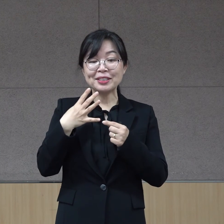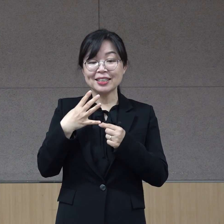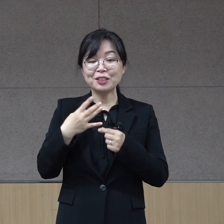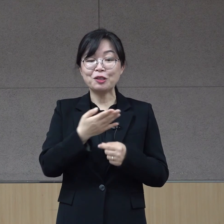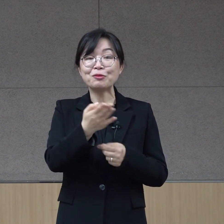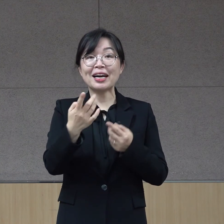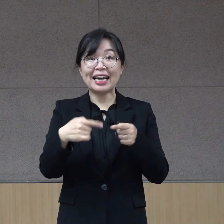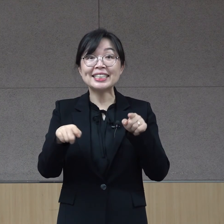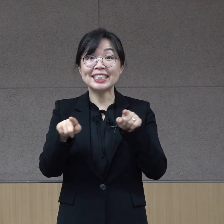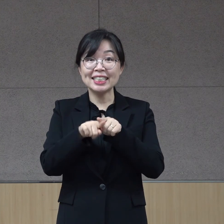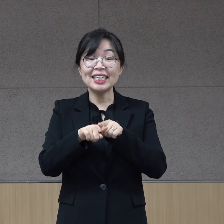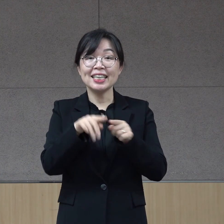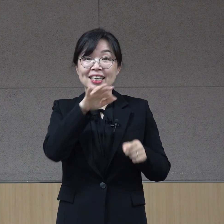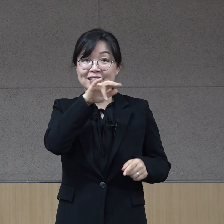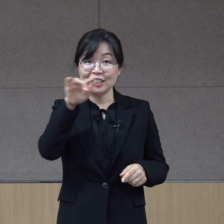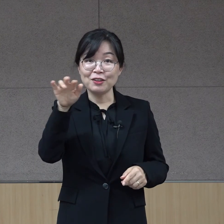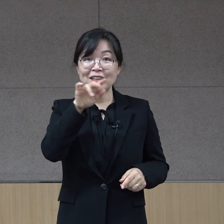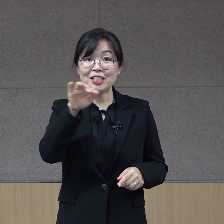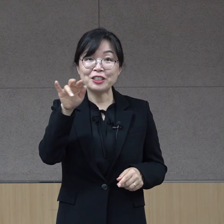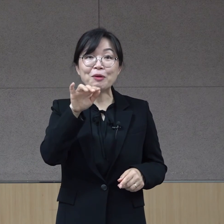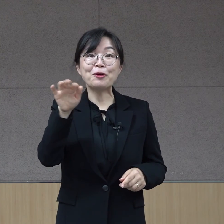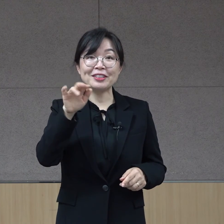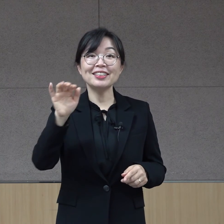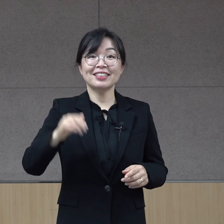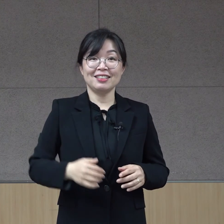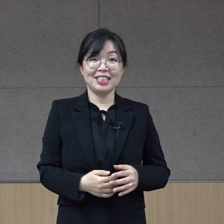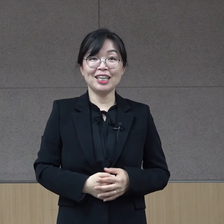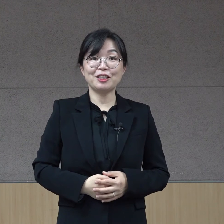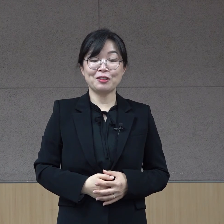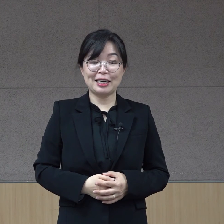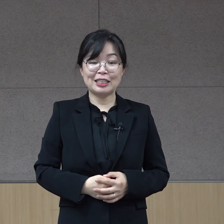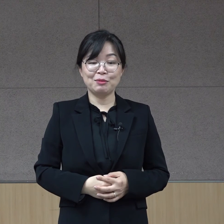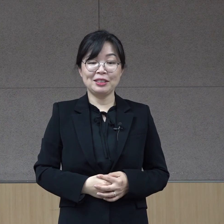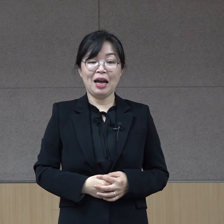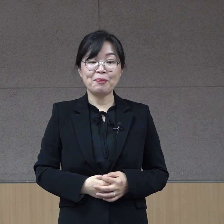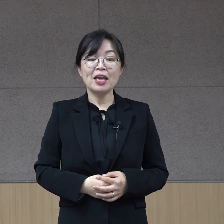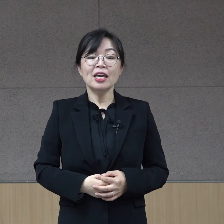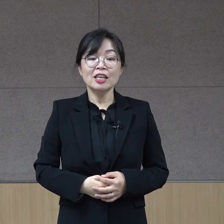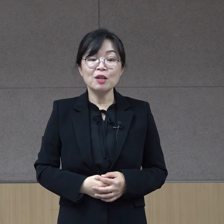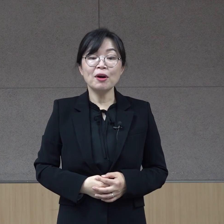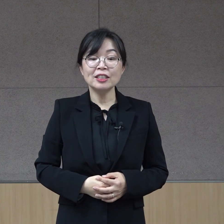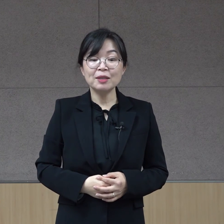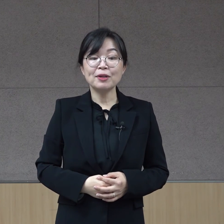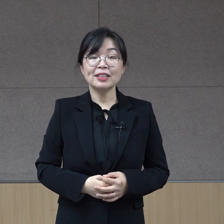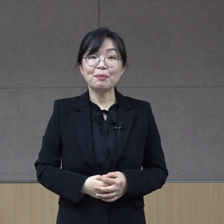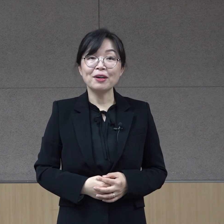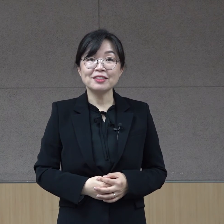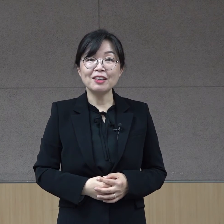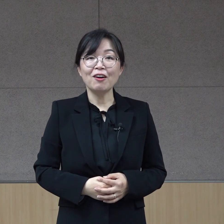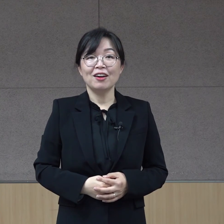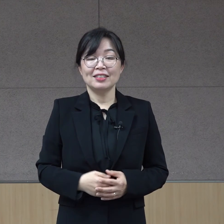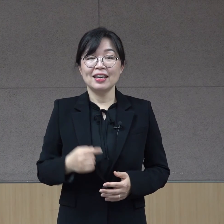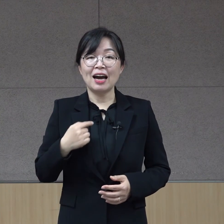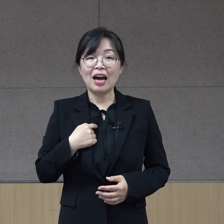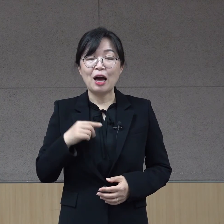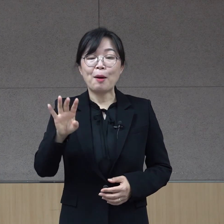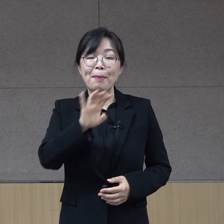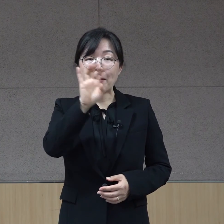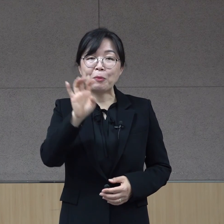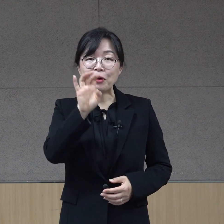번째는 여러분과 같이 지화를 써보는 그런 시간으로 갖겠습니다. 1번, 2번, 3번은요. 제가